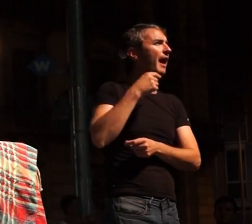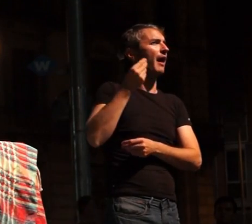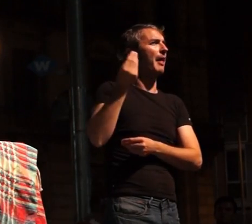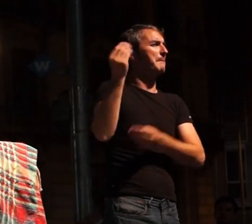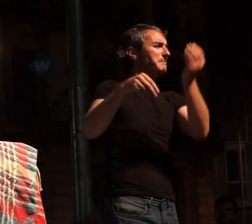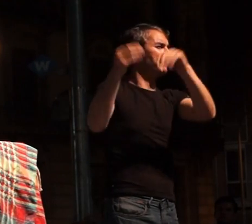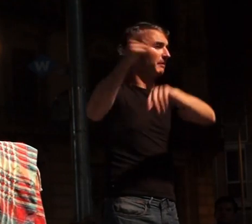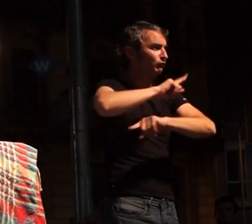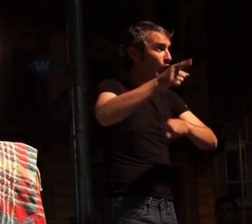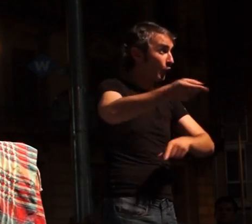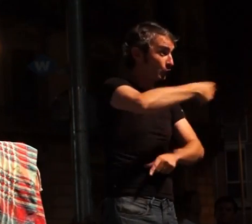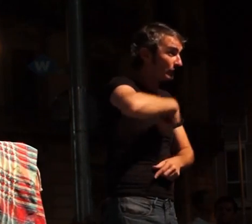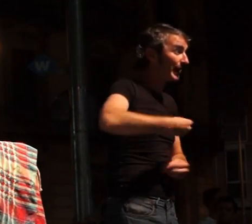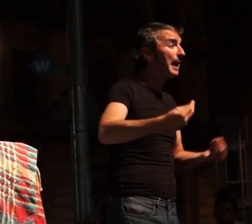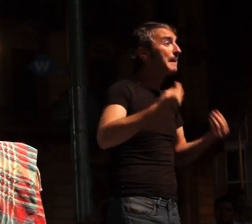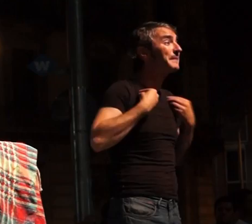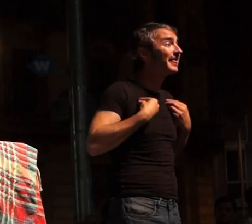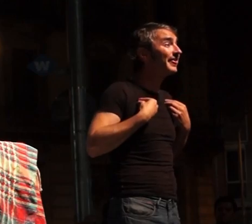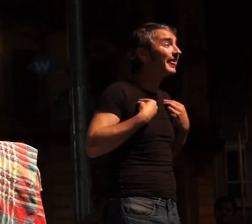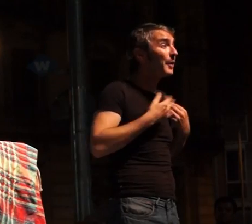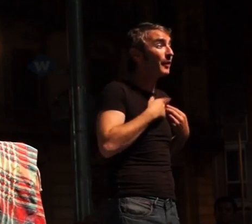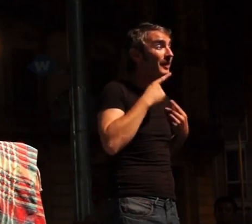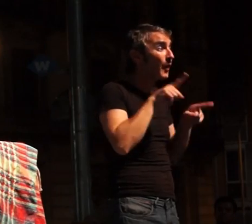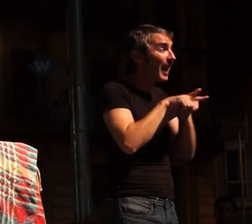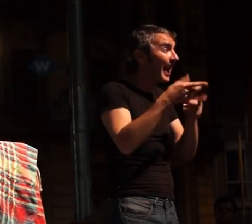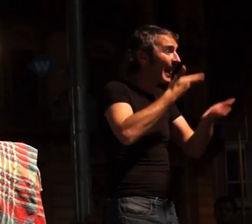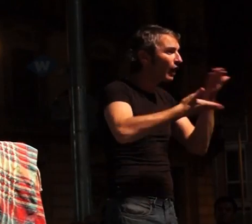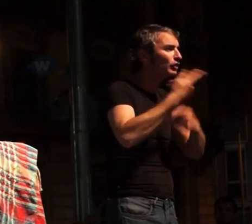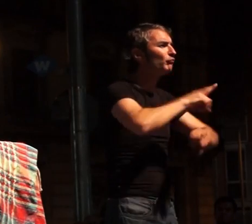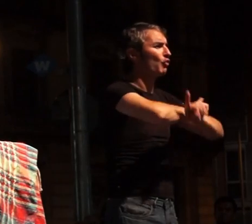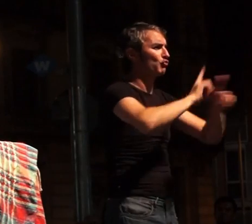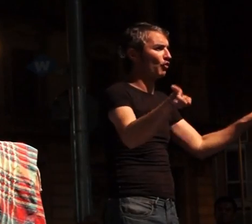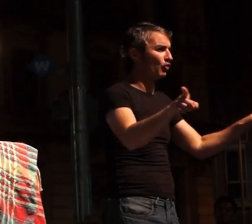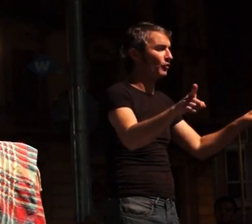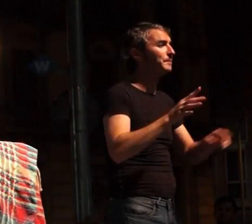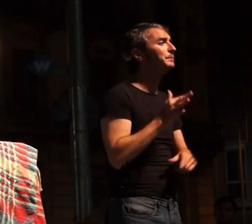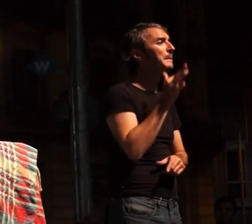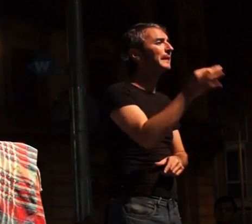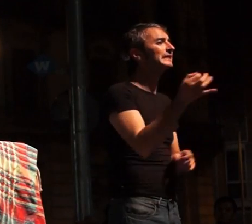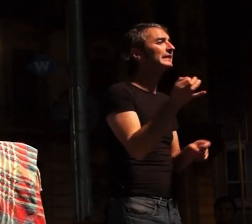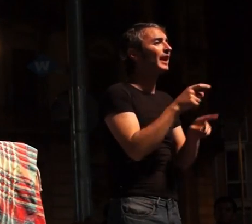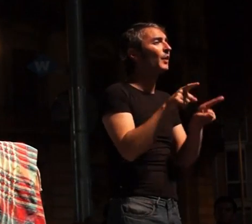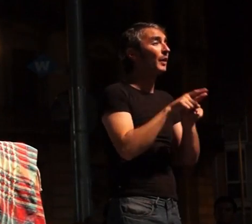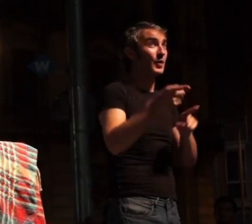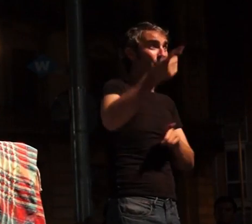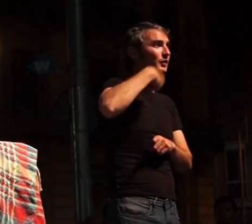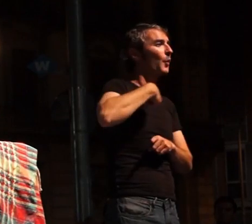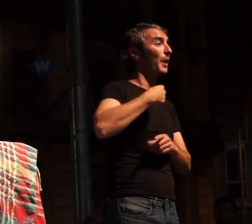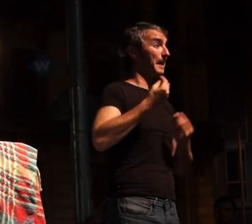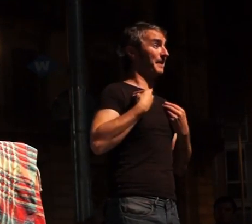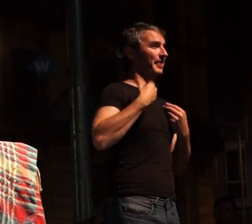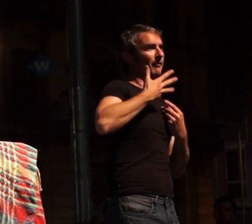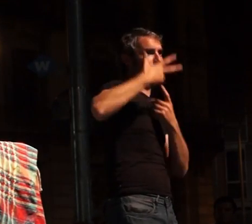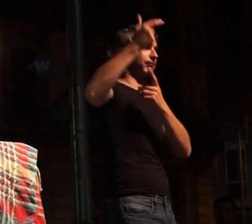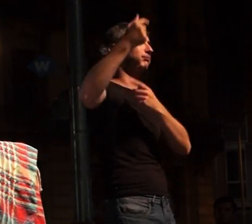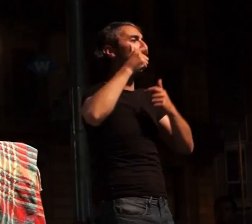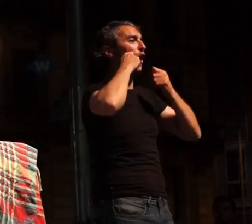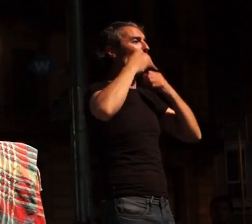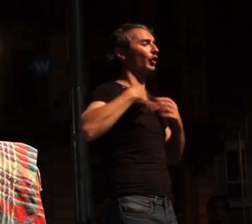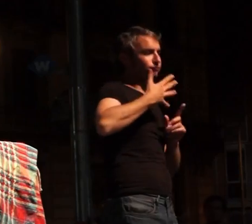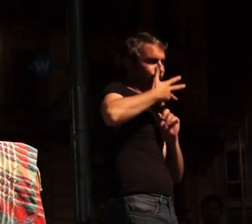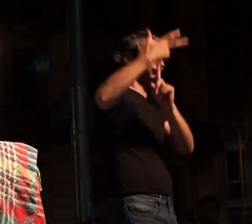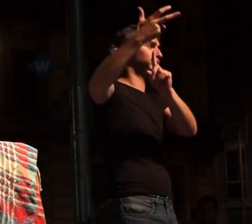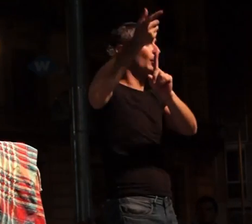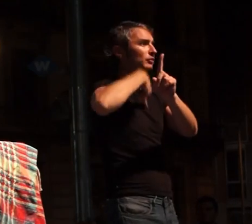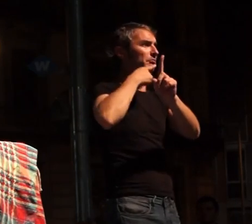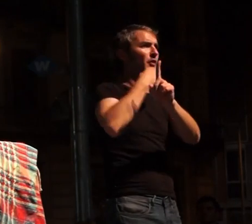vides no són un negoci. I contra els que volen segrestar les nostres vides i els nostres cossos,